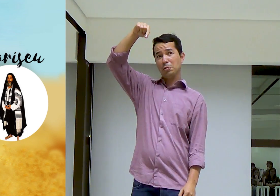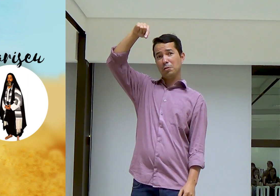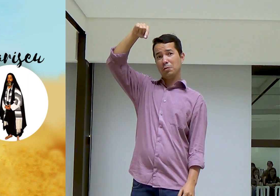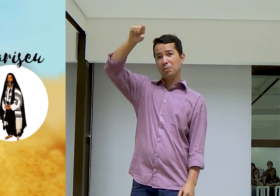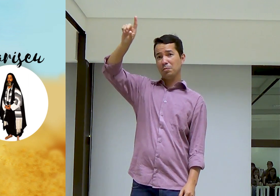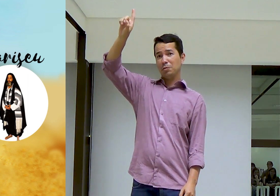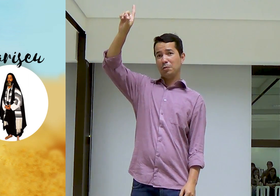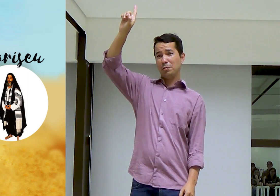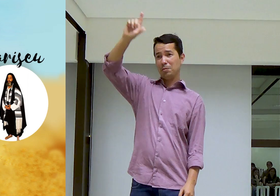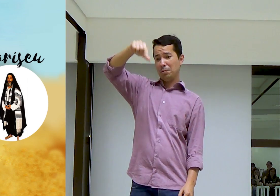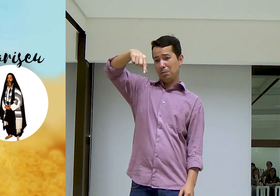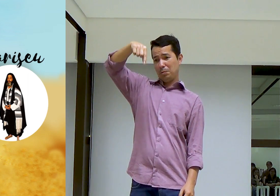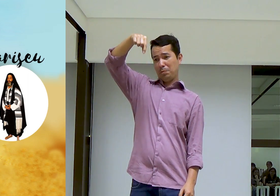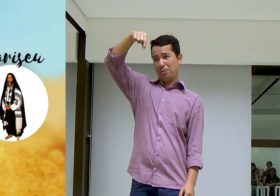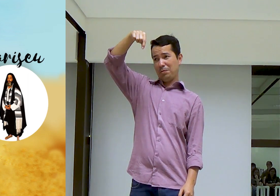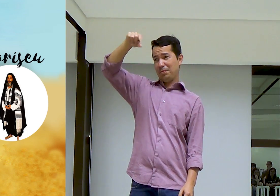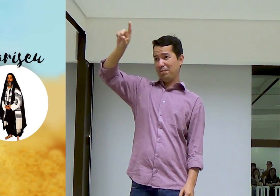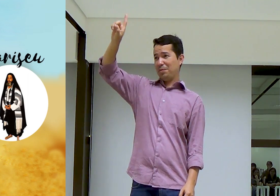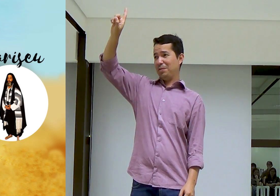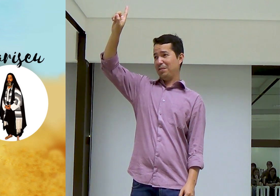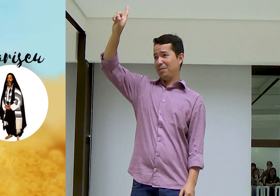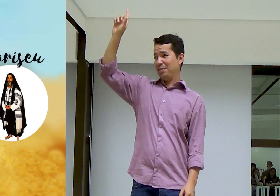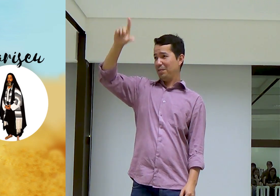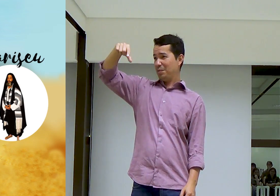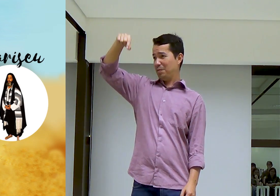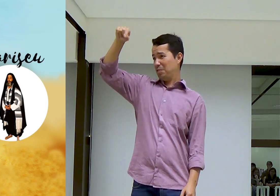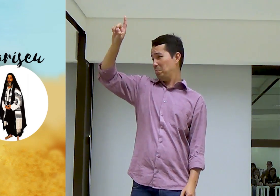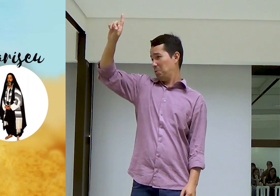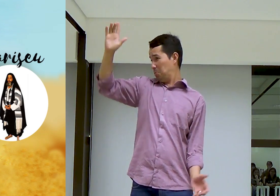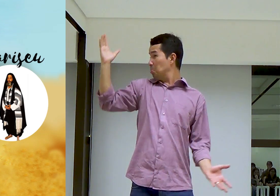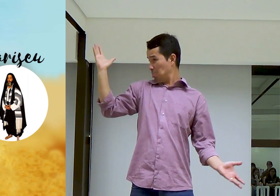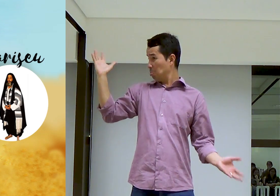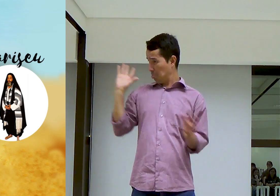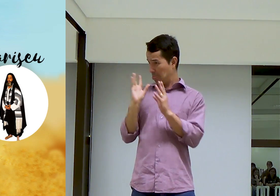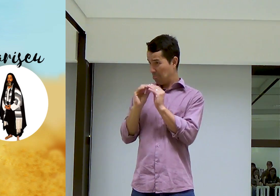Separado, separado, resumindo, separado. Deus escolheu?